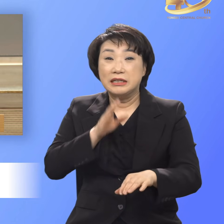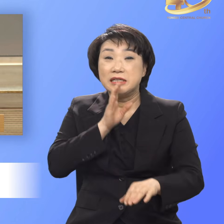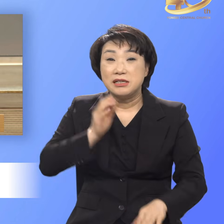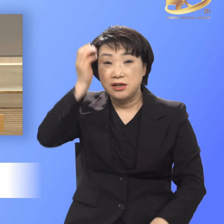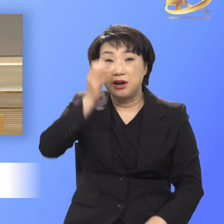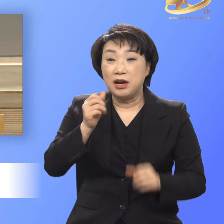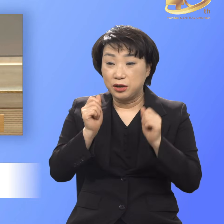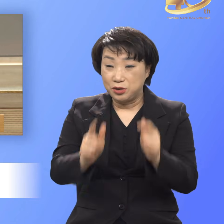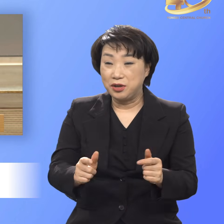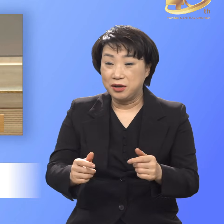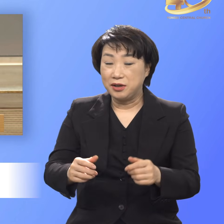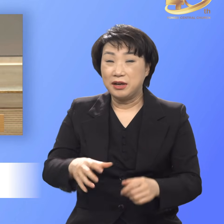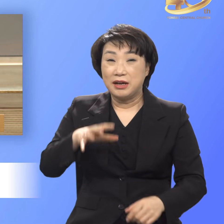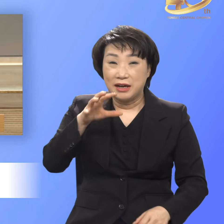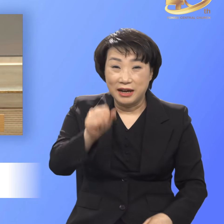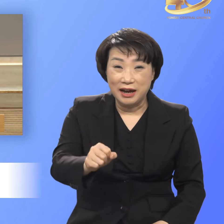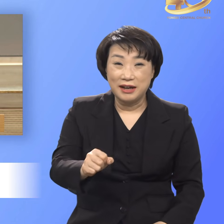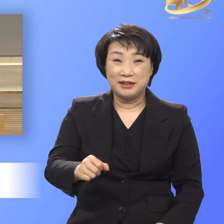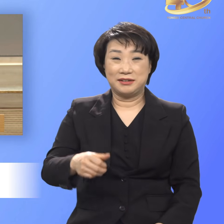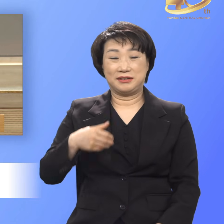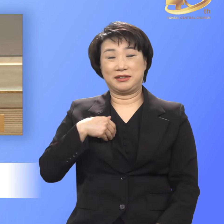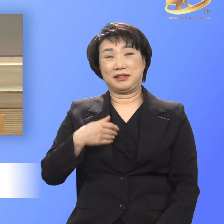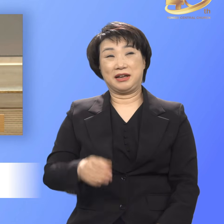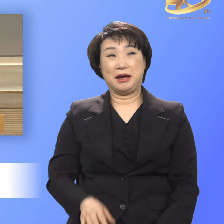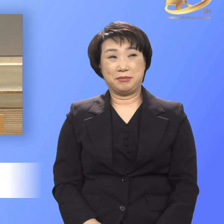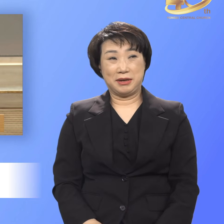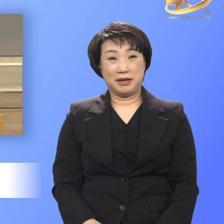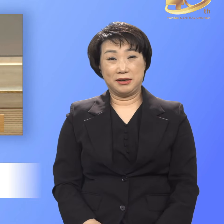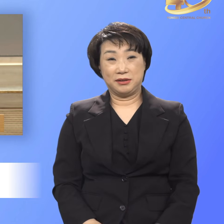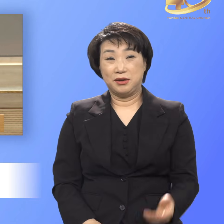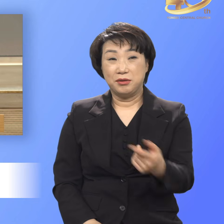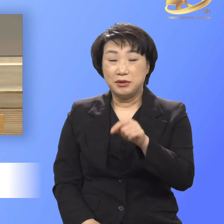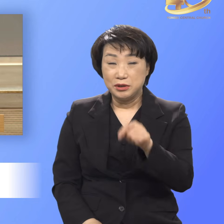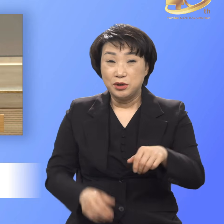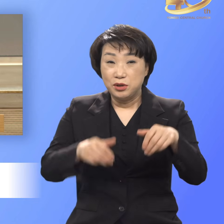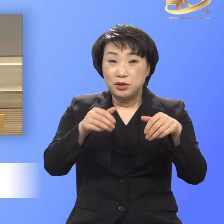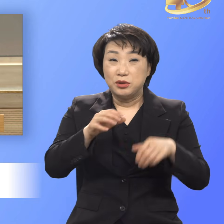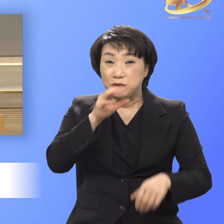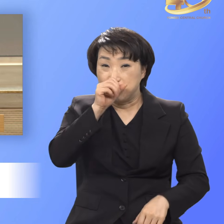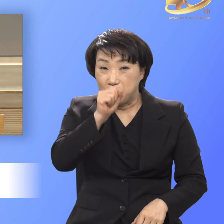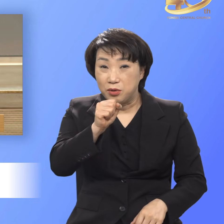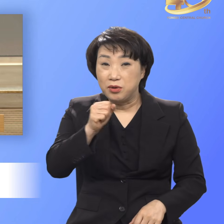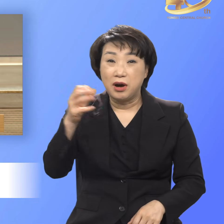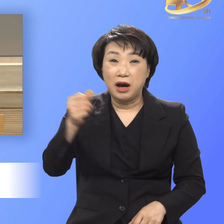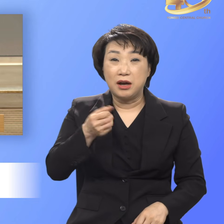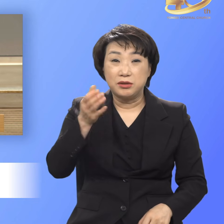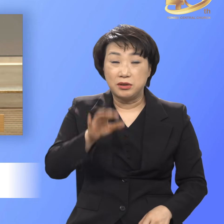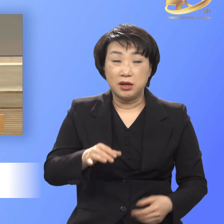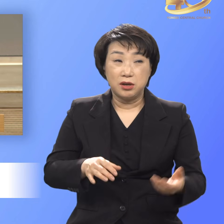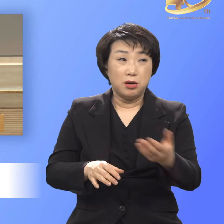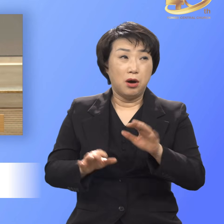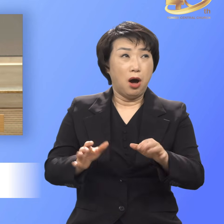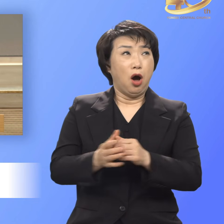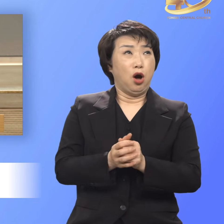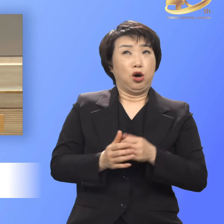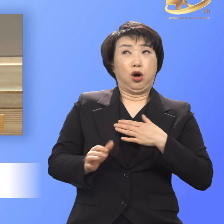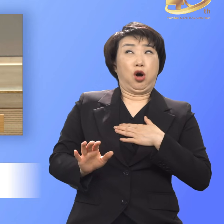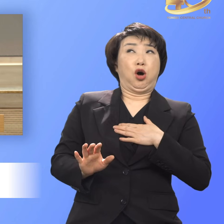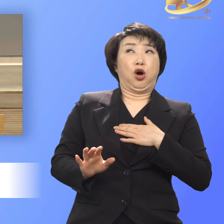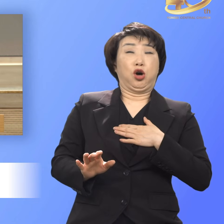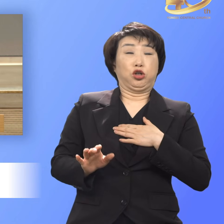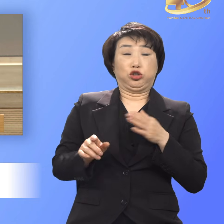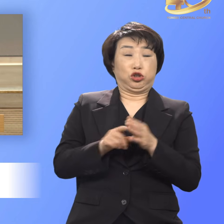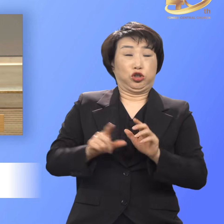신령한 기회를 포착하도록 하고 거기서 좋은 걸 얻어야지 이렇게 하면 난 힘들어서 신앙생활 못할